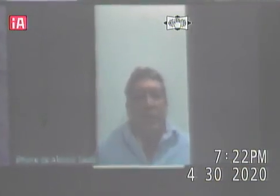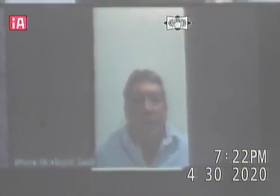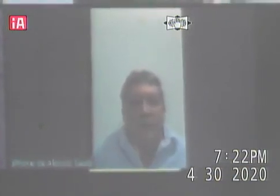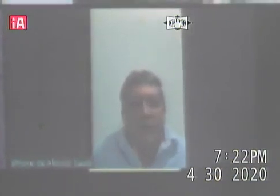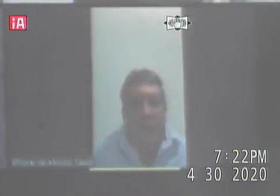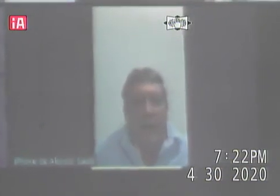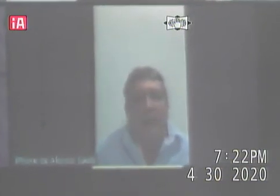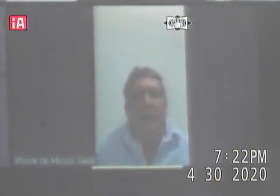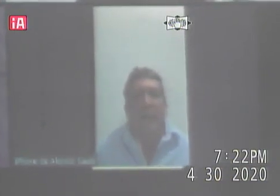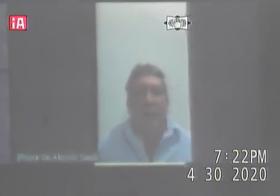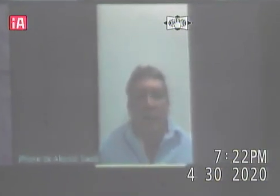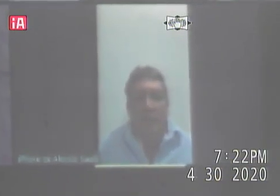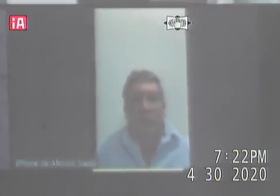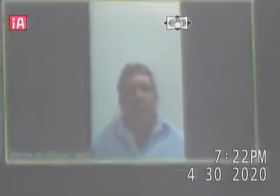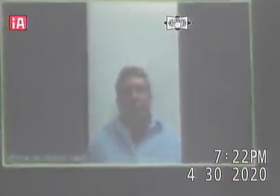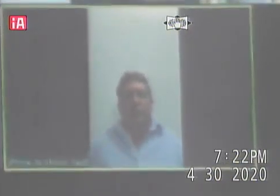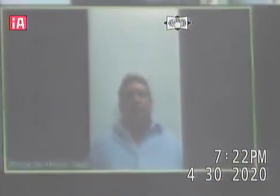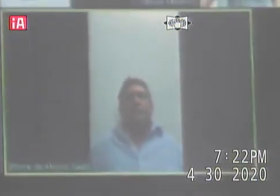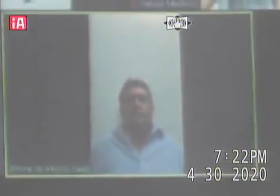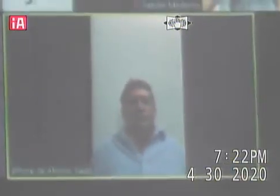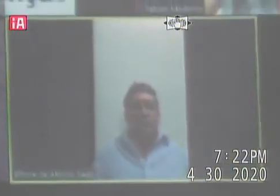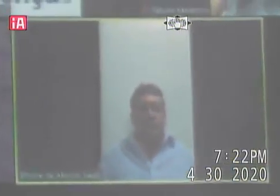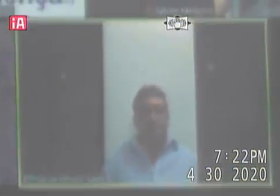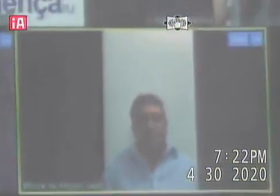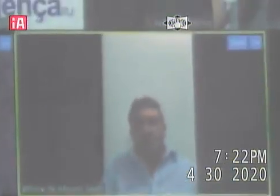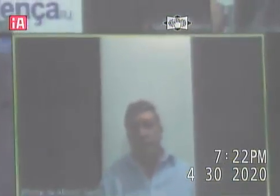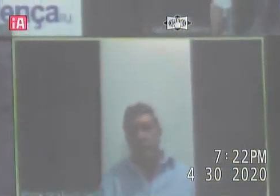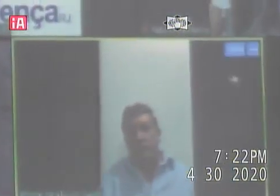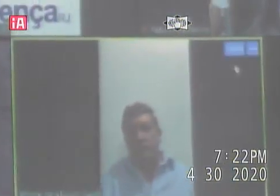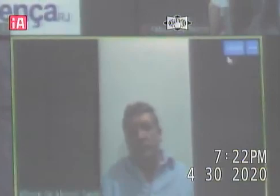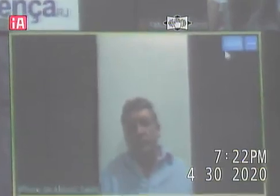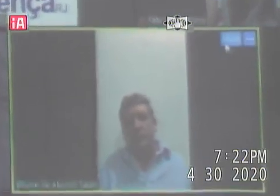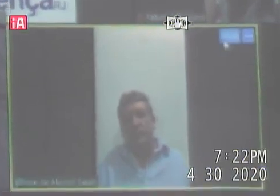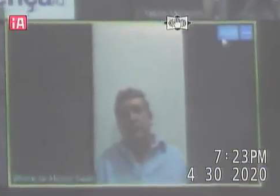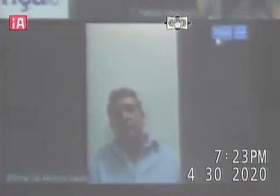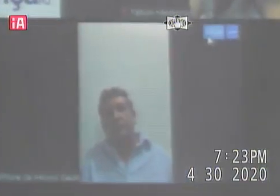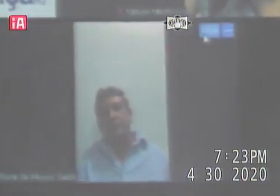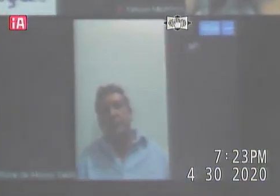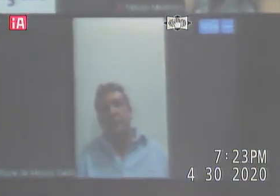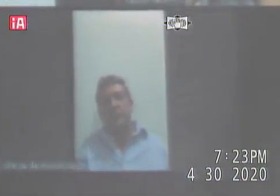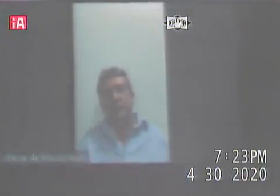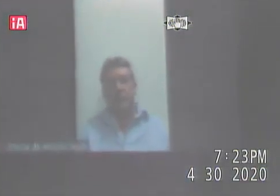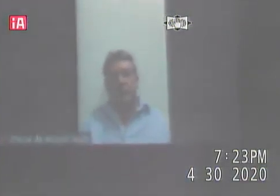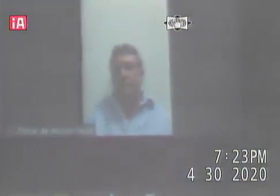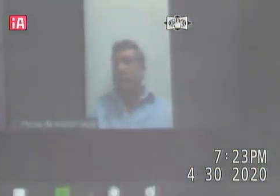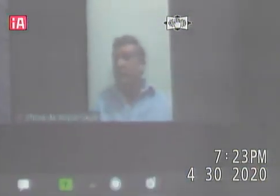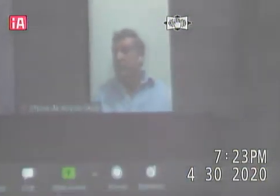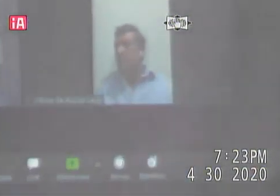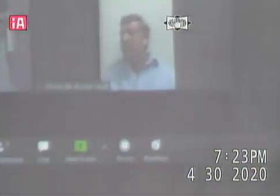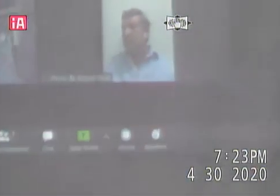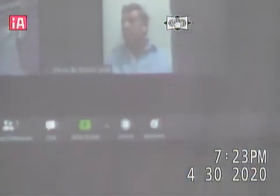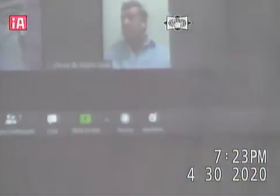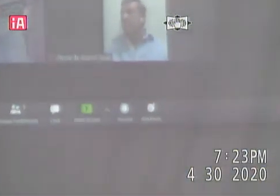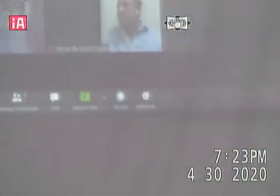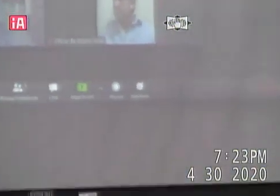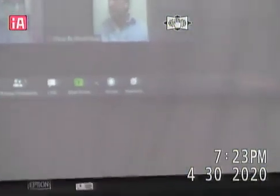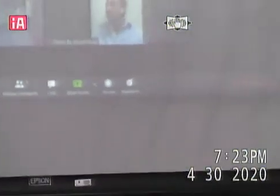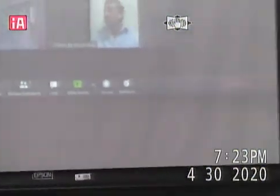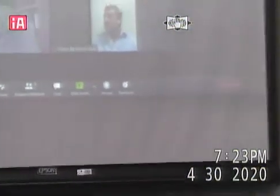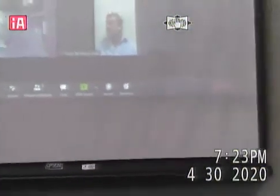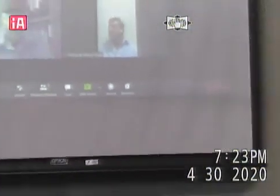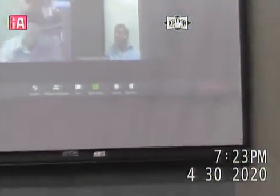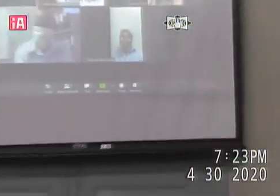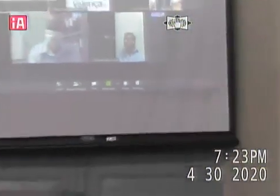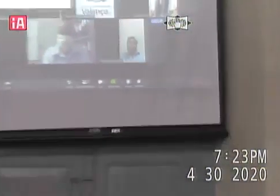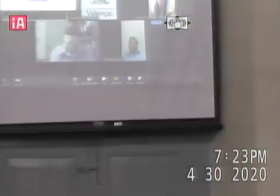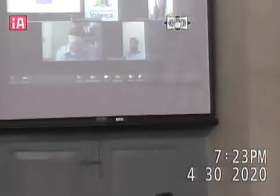é isso que eu queria falar. Boa noite a todos. Obrigado, doutor Saulo. Peço ao vereador David, se o